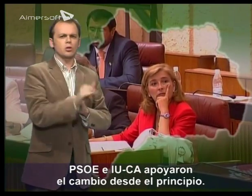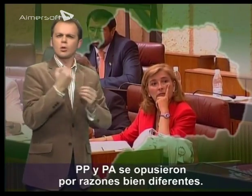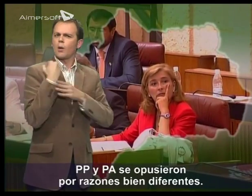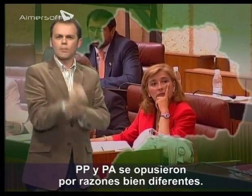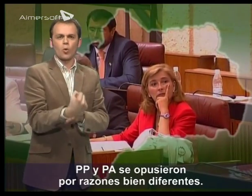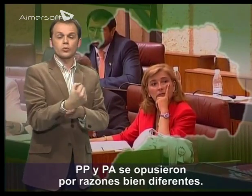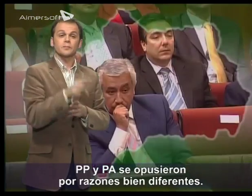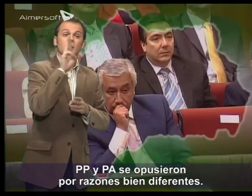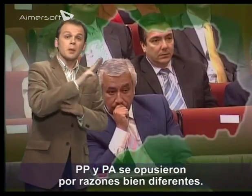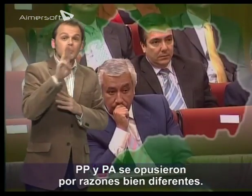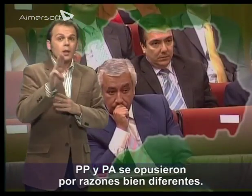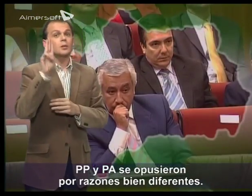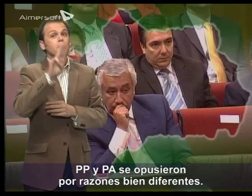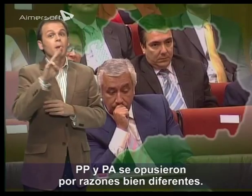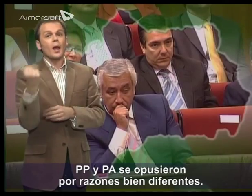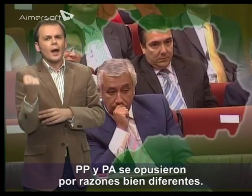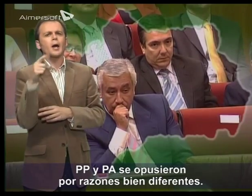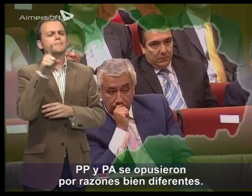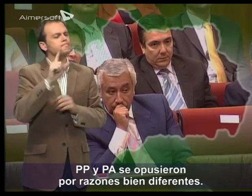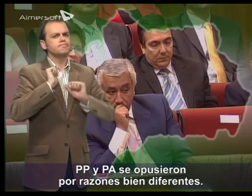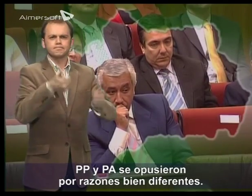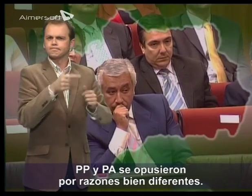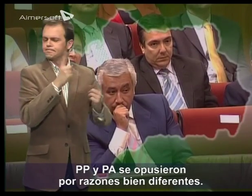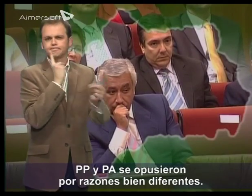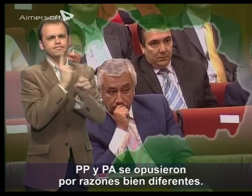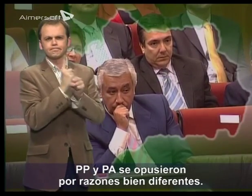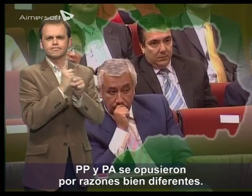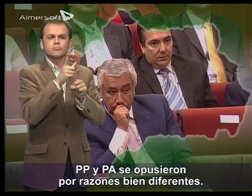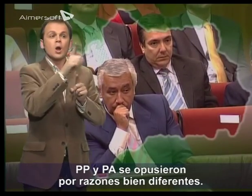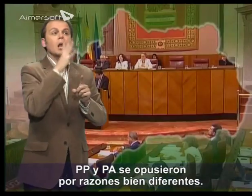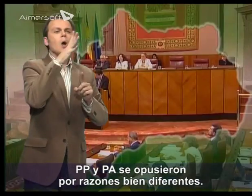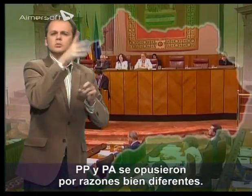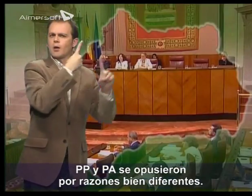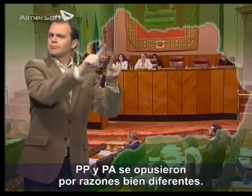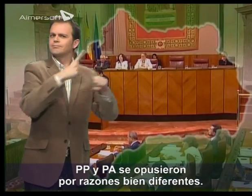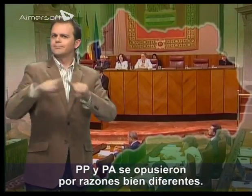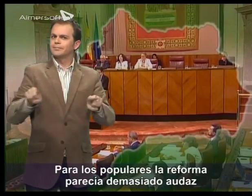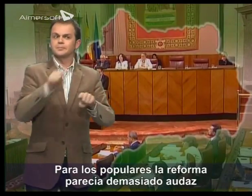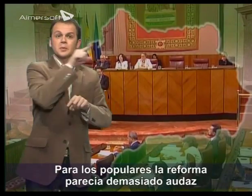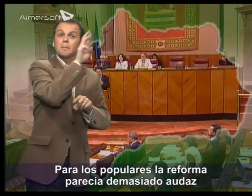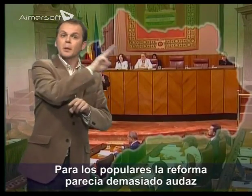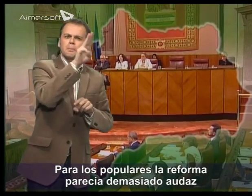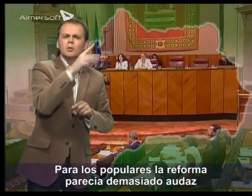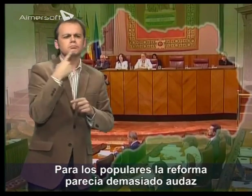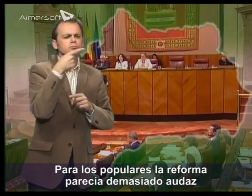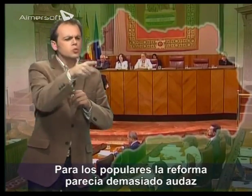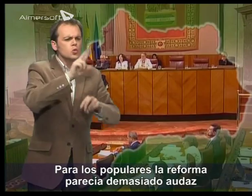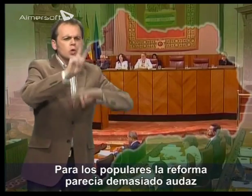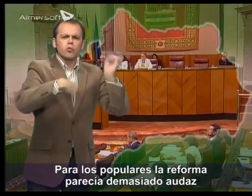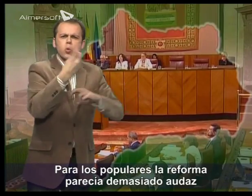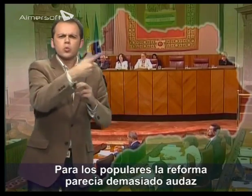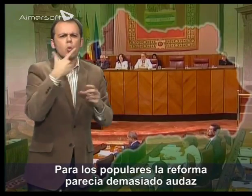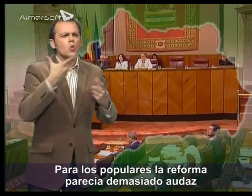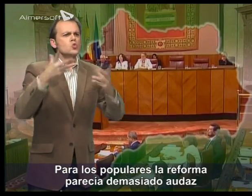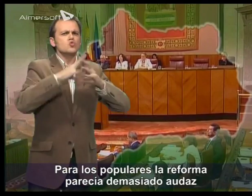principio. Partido Popular y Partido Andalucista se opusieron por razones bien diferentes. Para los populares, la